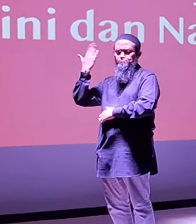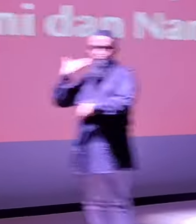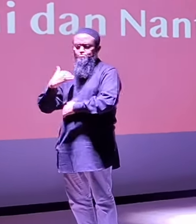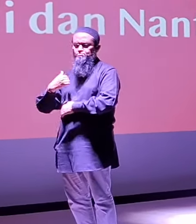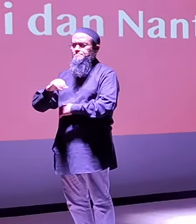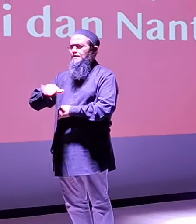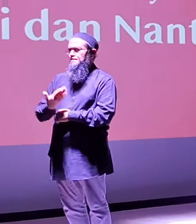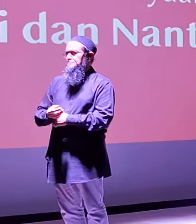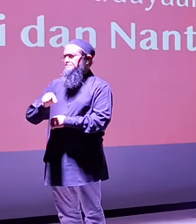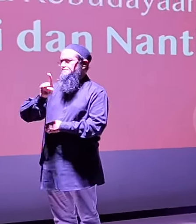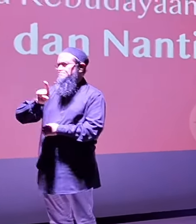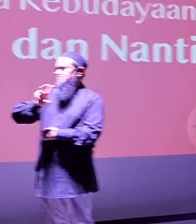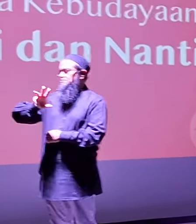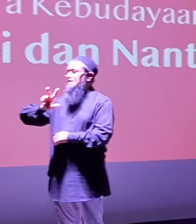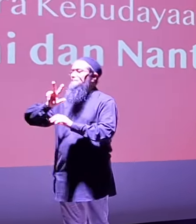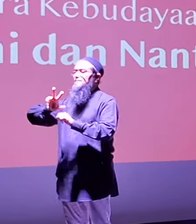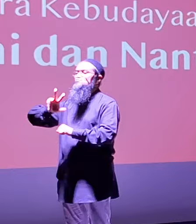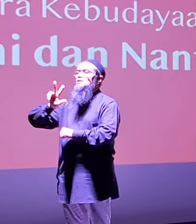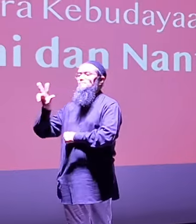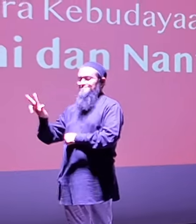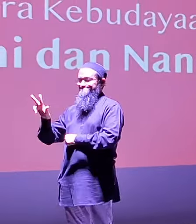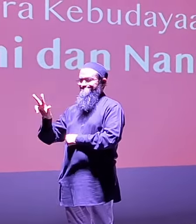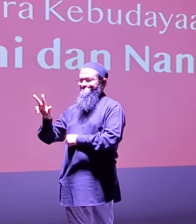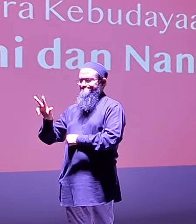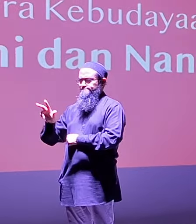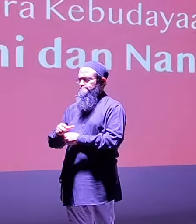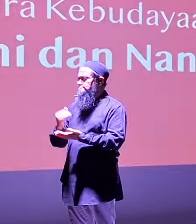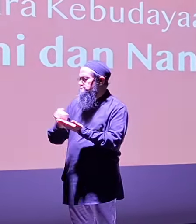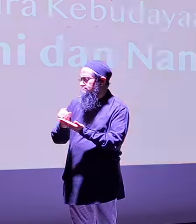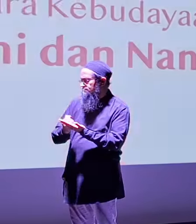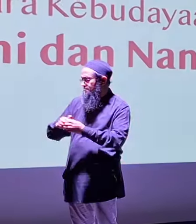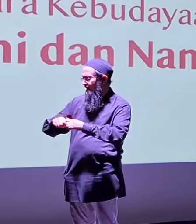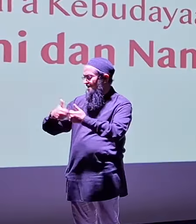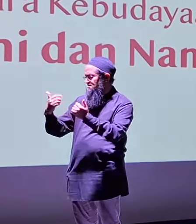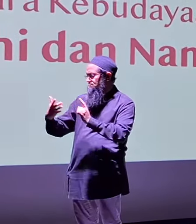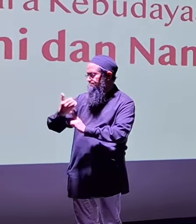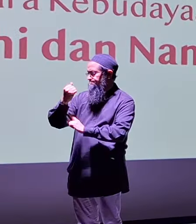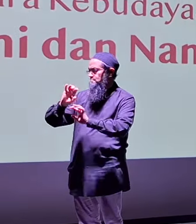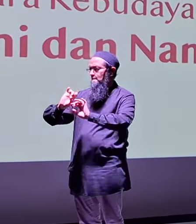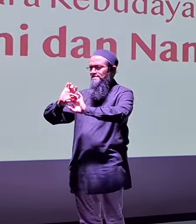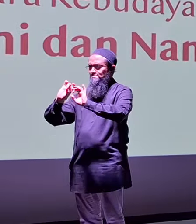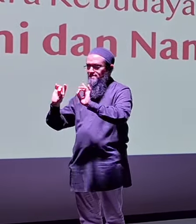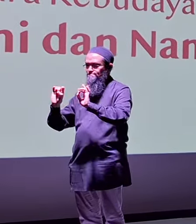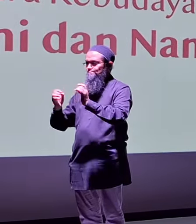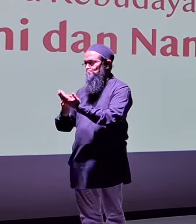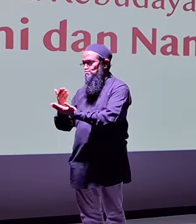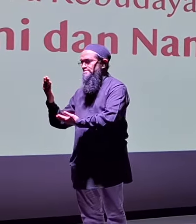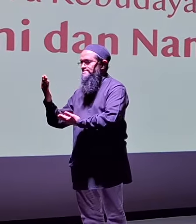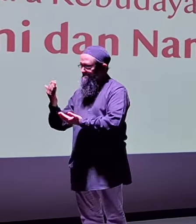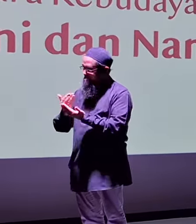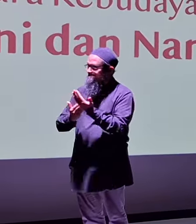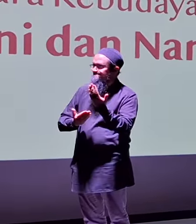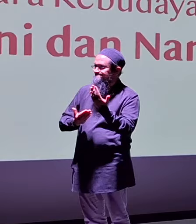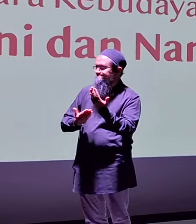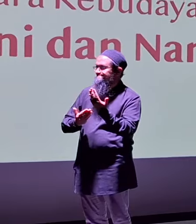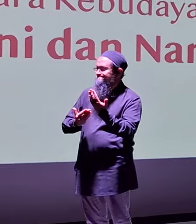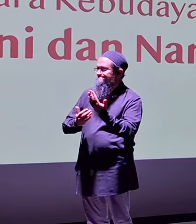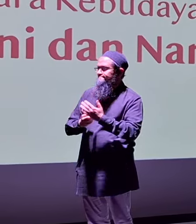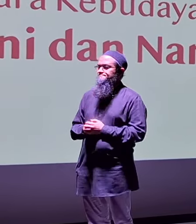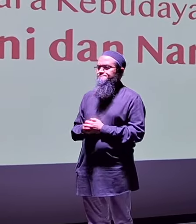1988 yang sudah banyak membuat karya seni, salah satunya adalah puisi. Tidak hanya perihal